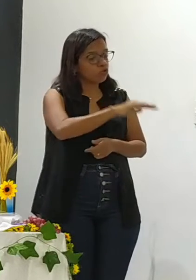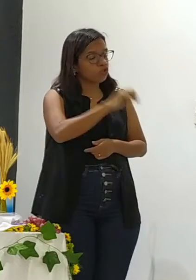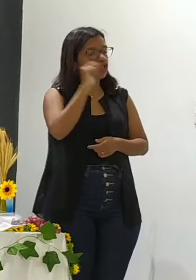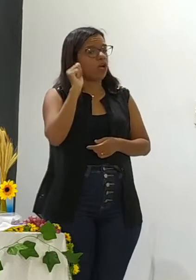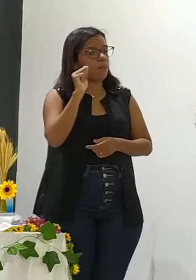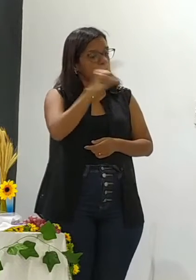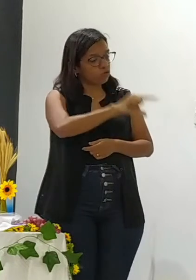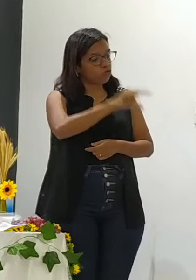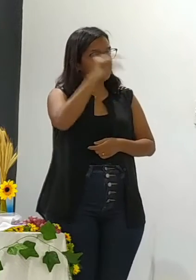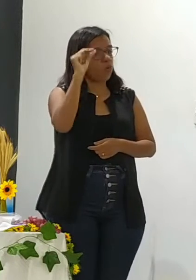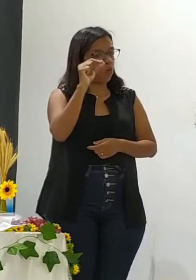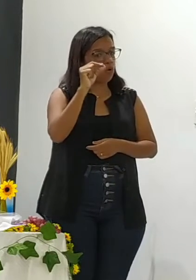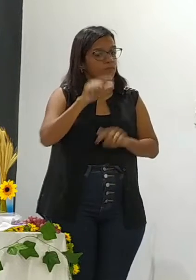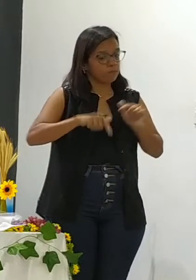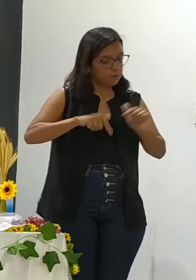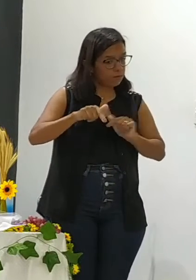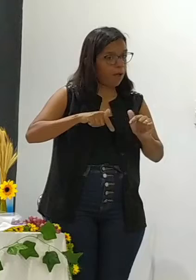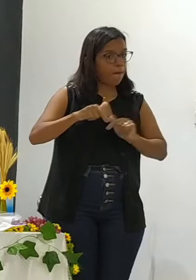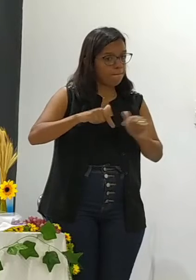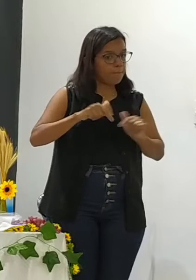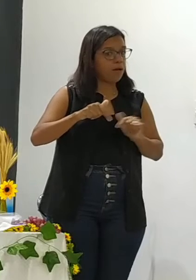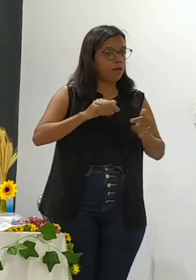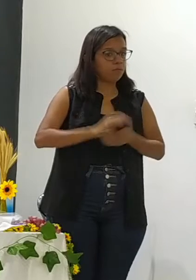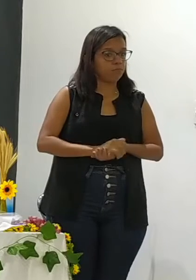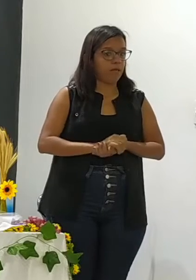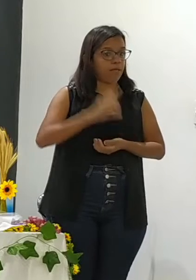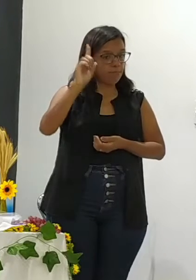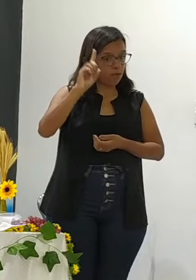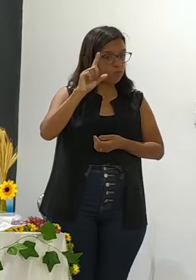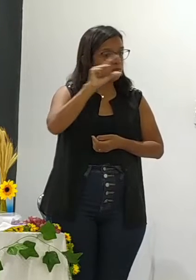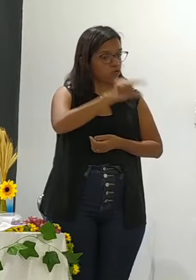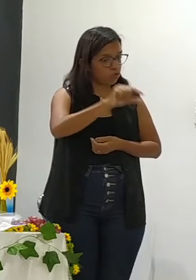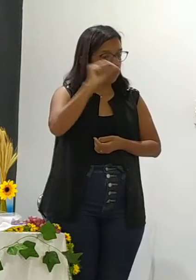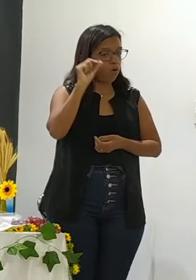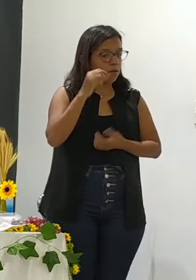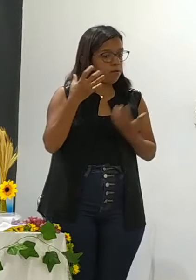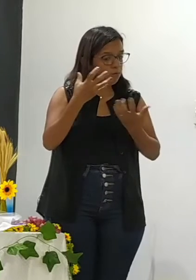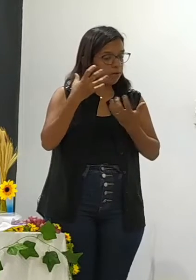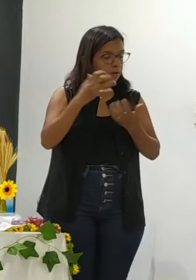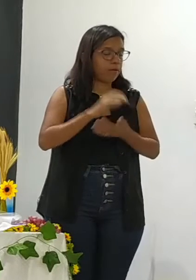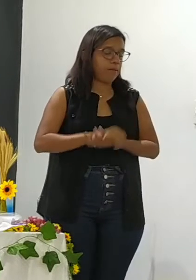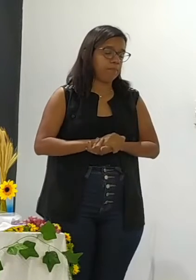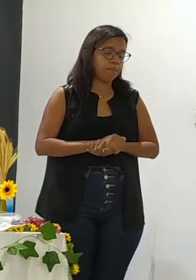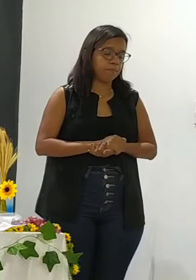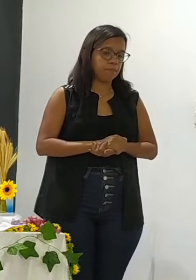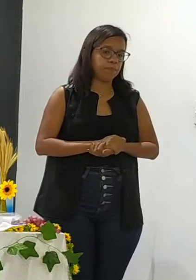eu te escolhi, você é trabalhador, é com você que eu quero. Aleluia.